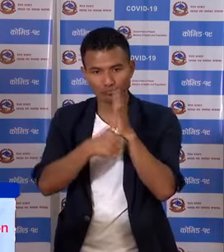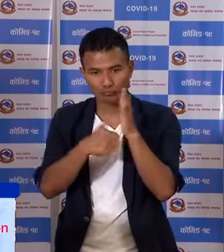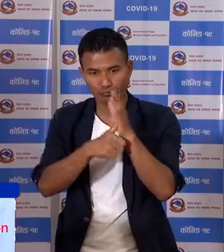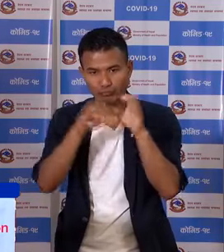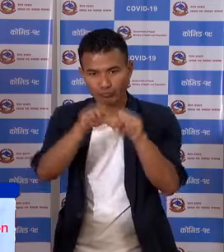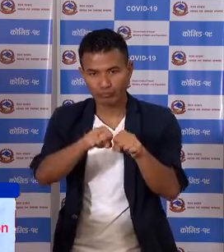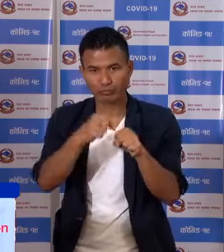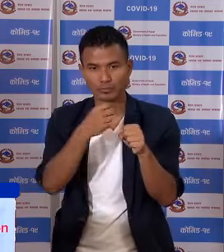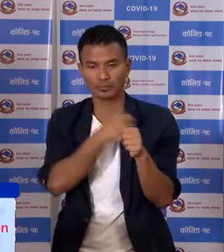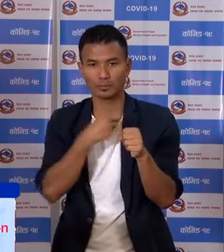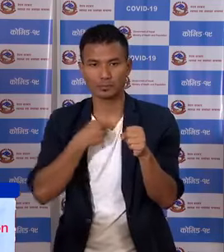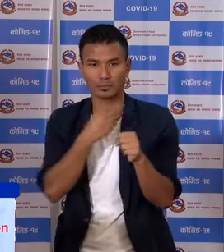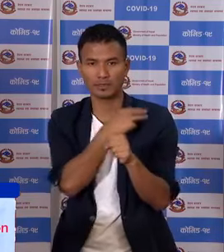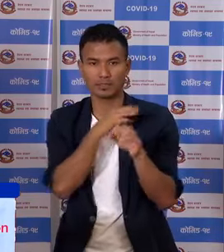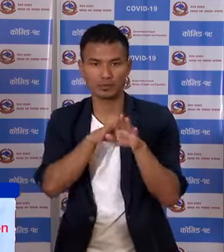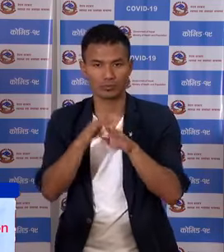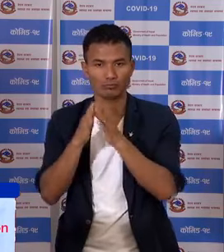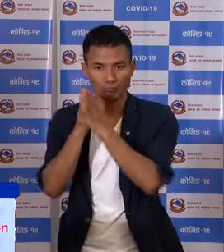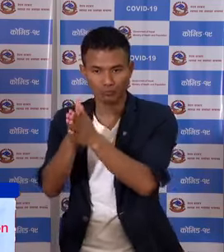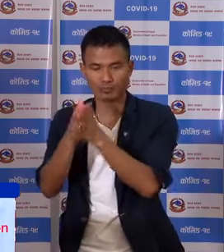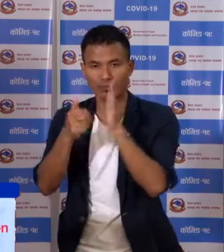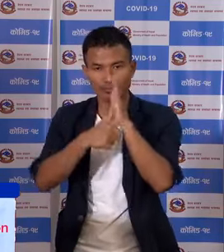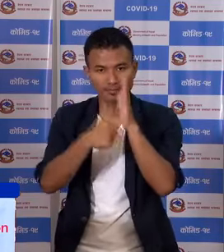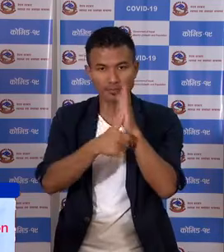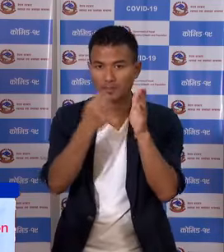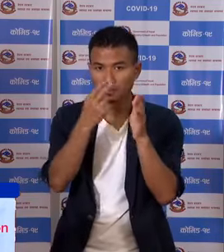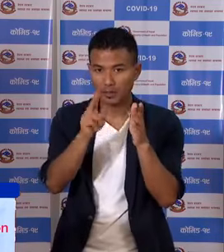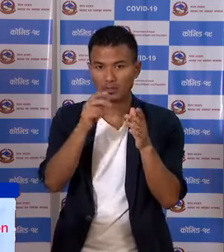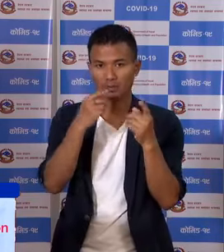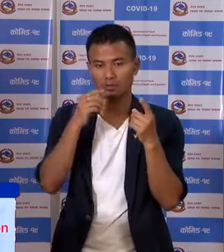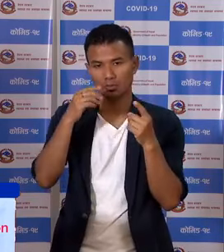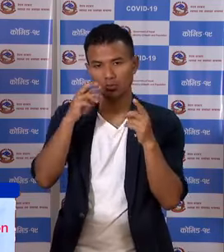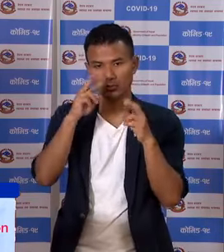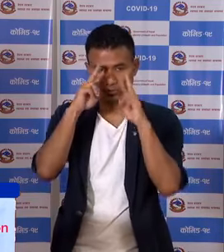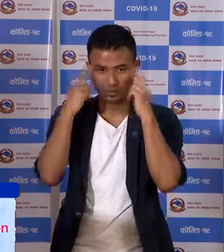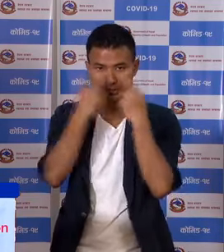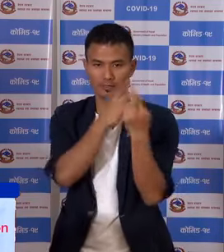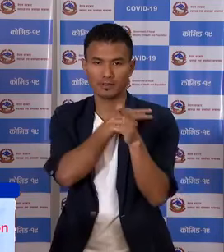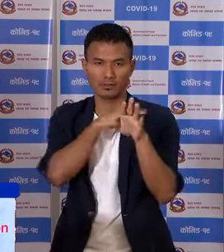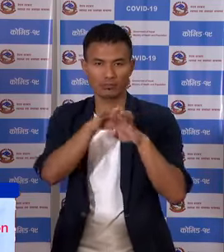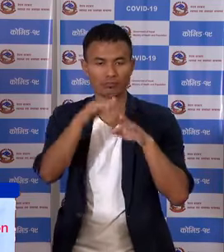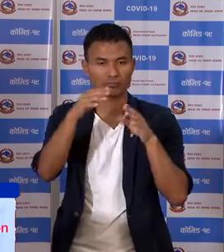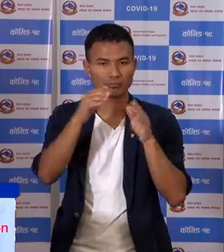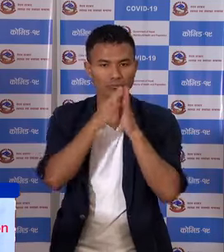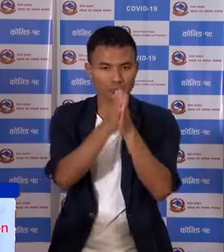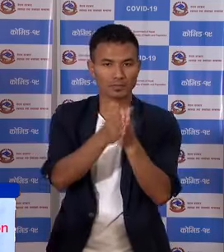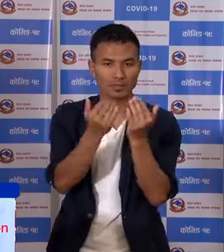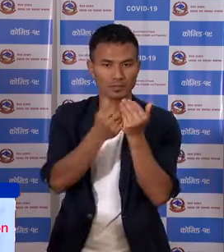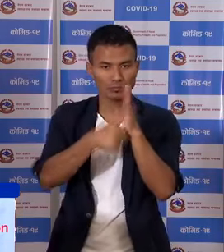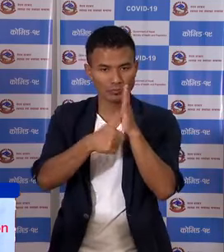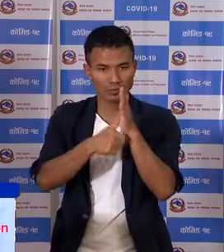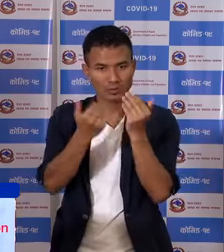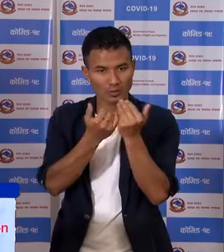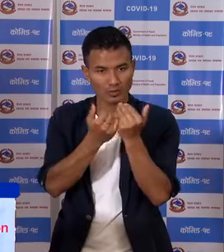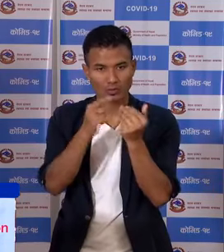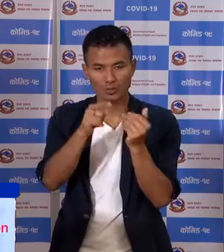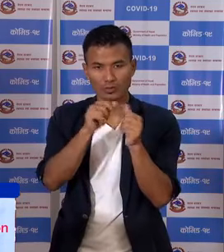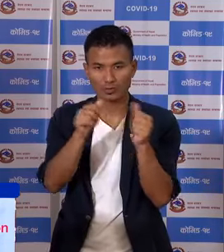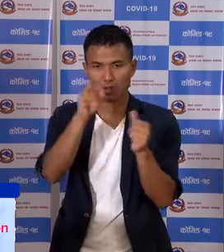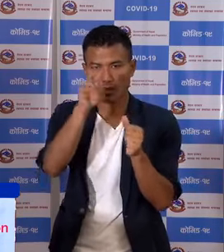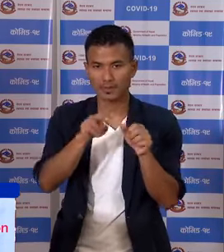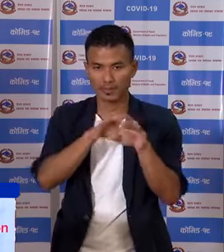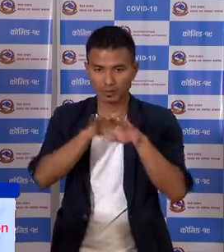चाइचे गरायो स्वास्त कर्मीलाई आगरा गरे रा शुरक्षा कर्मीलाई आगरा गरे जुन चेक चाइचे गरायो त्यस पश्चा चाइँ त्याको चाइँ